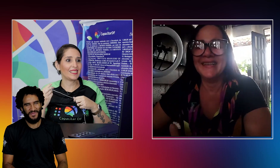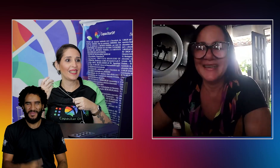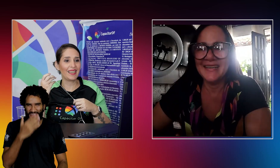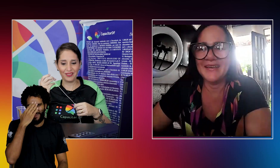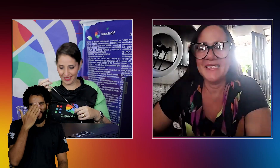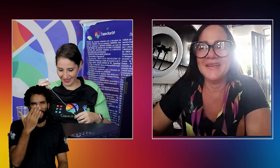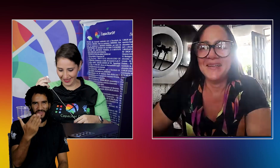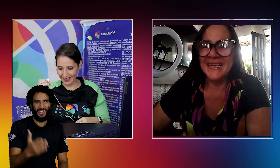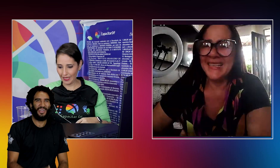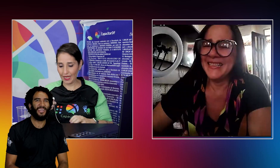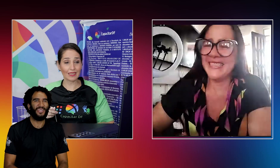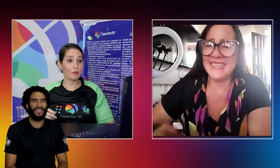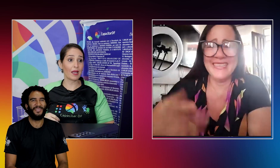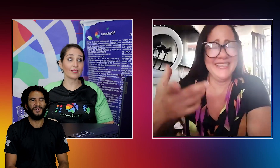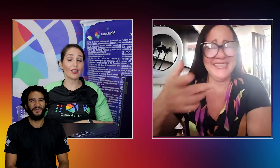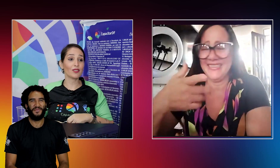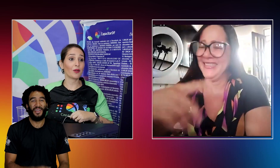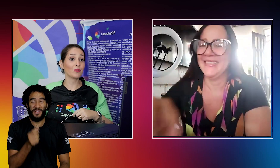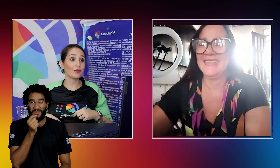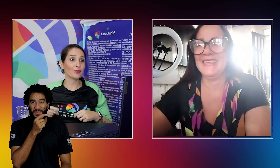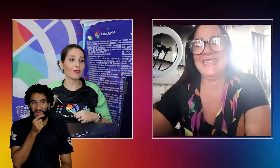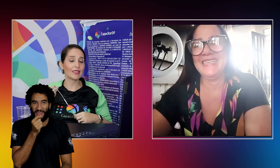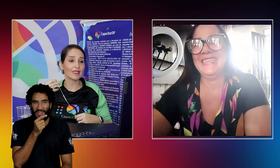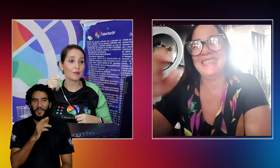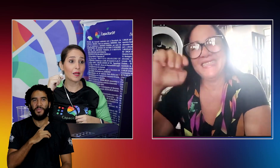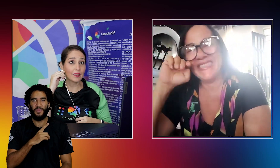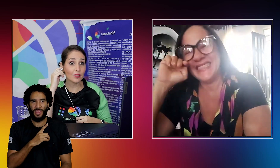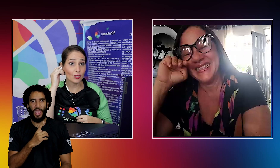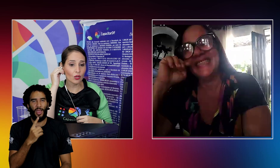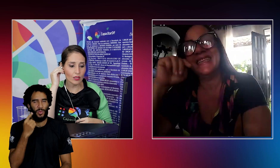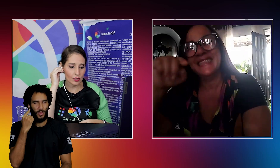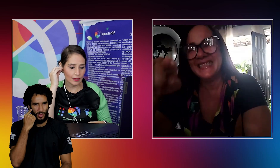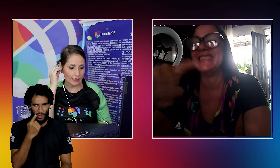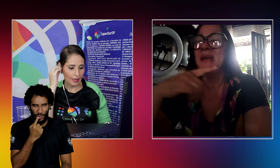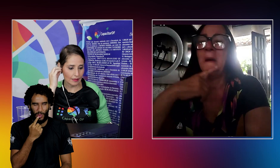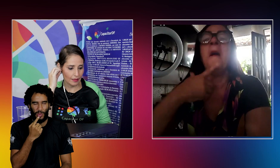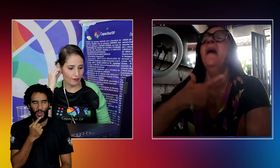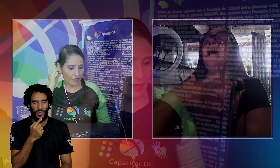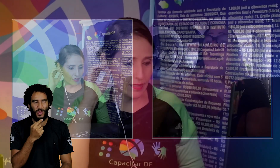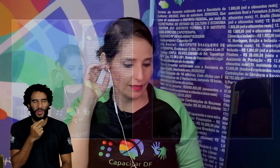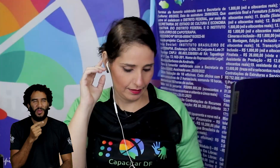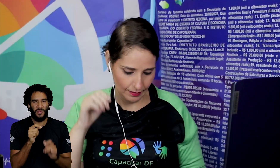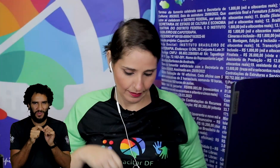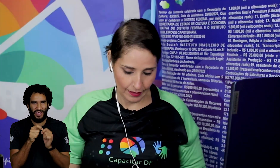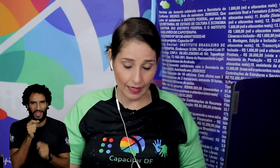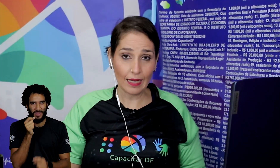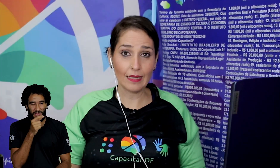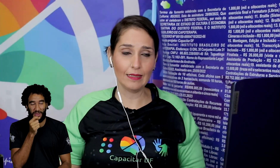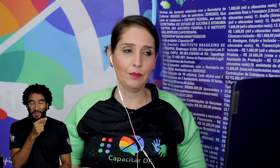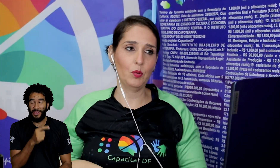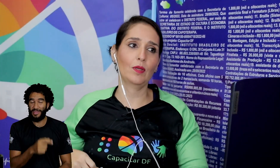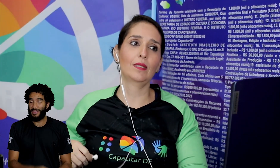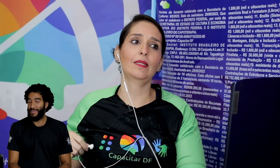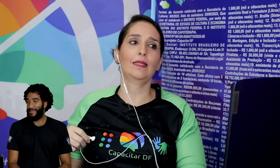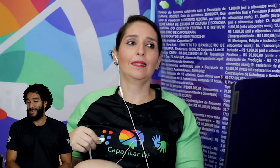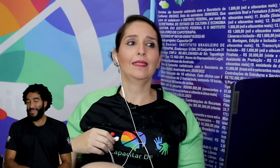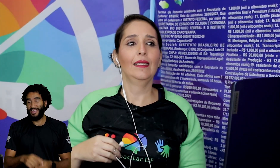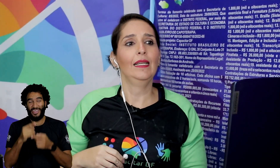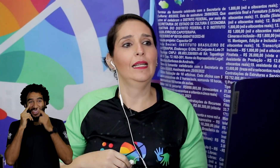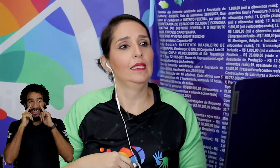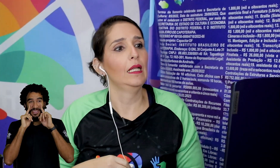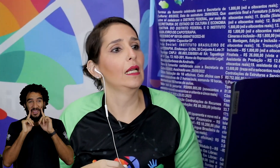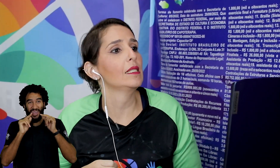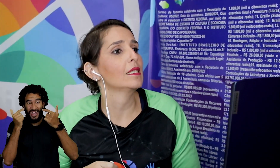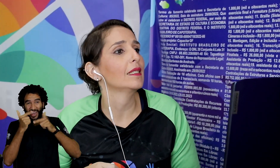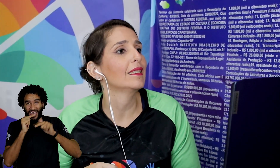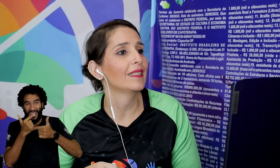Obrigada, Edileuza. Essa piada. Gente, tem um surdo que faz essa piada, você chora de rir das caras que ele faz. Caras e bocas. É